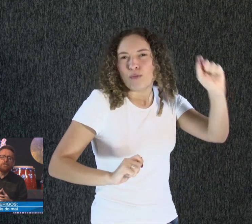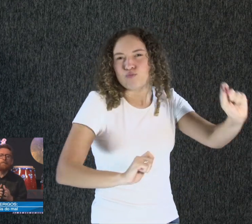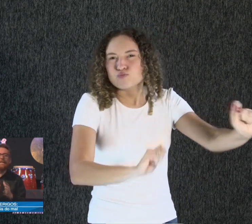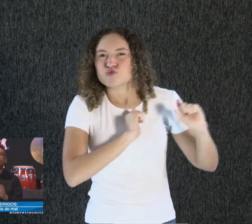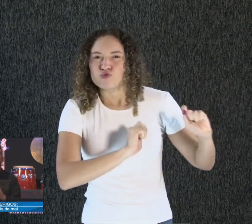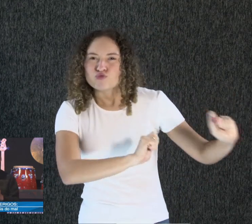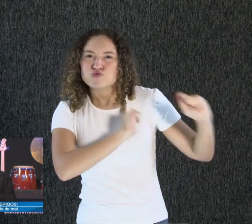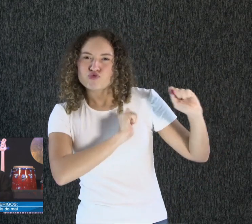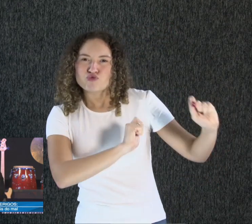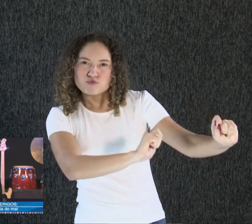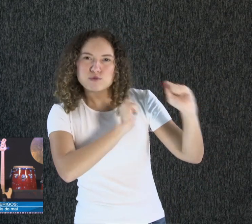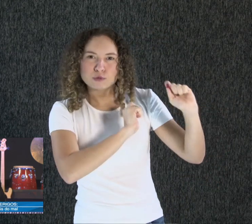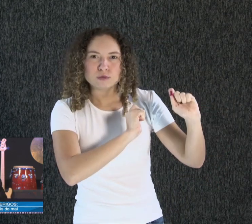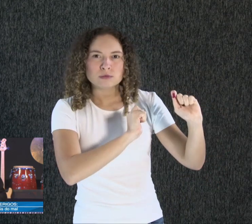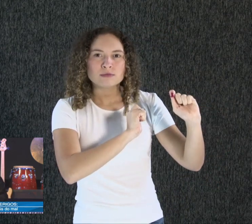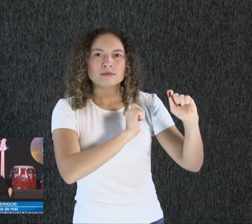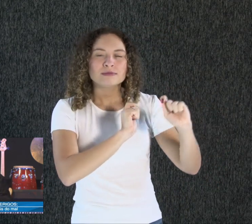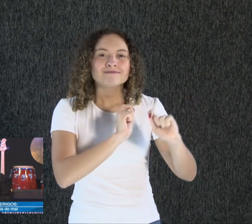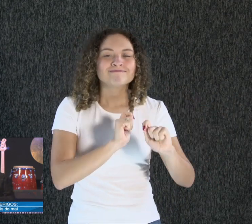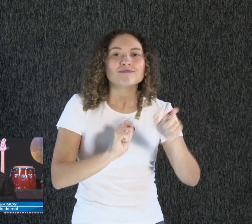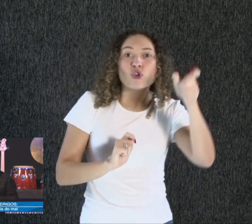ataques espirituais do mal.